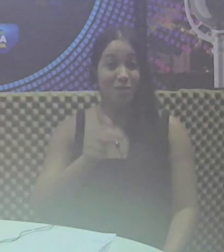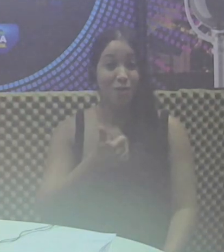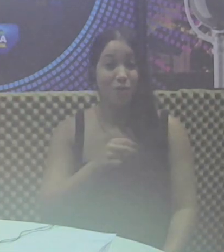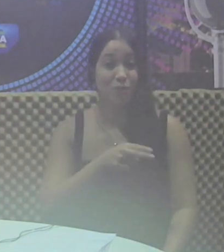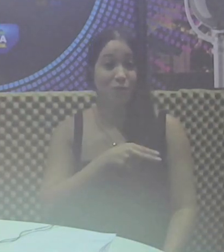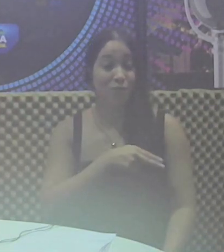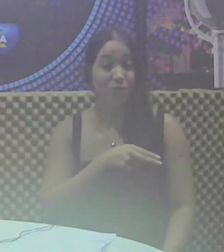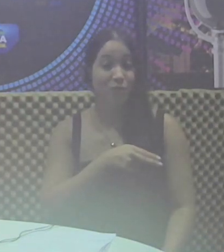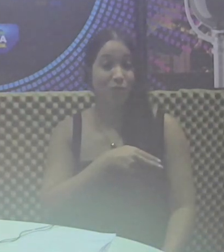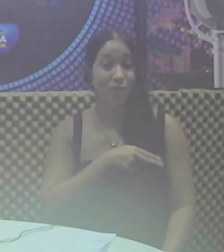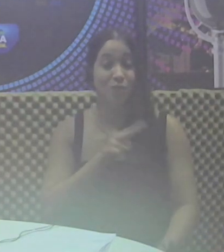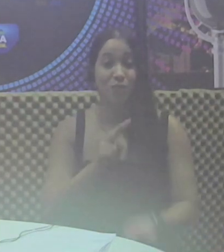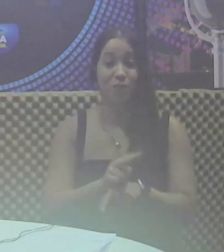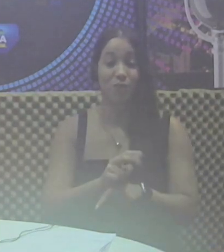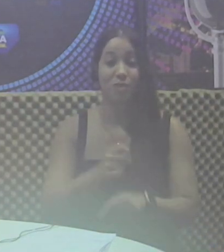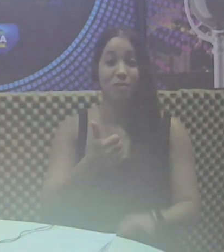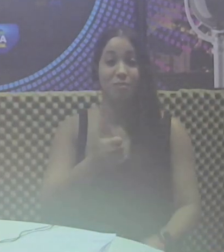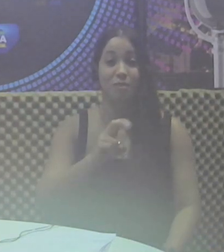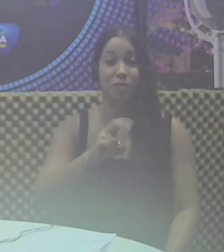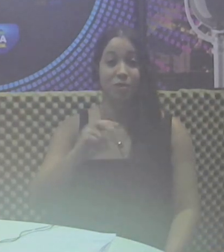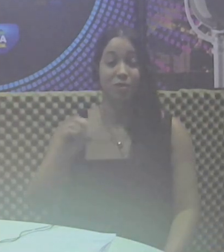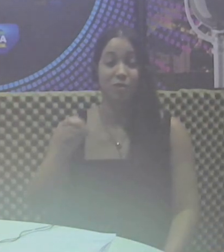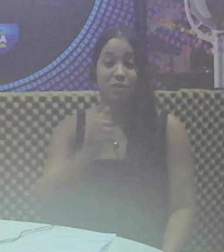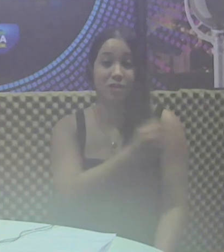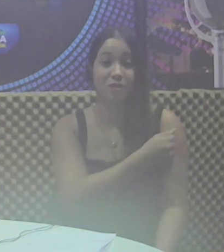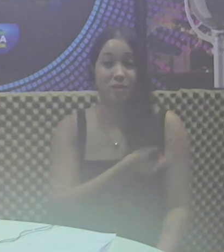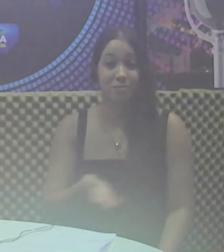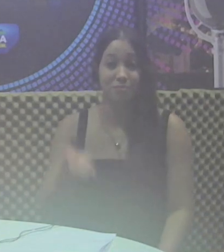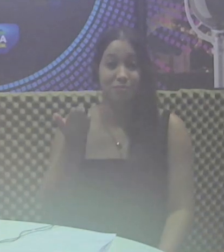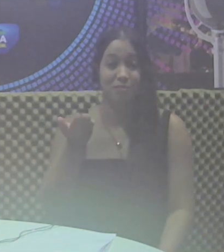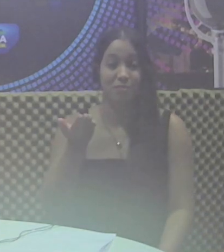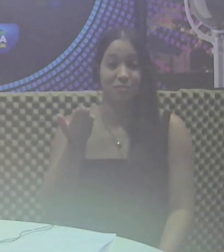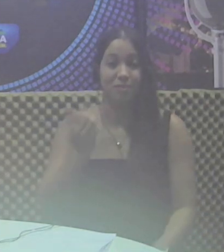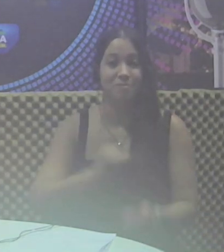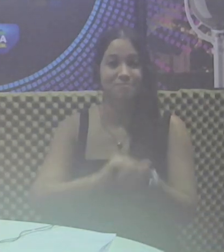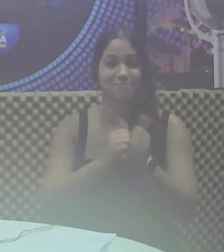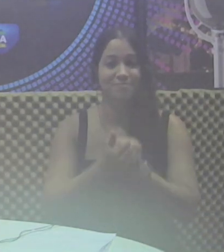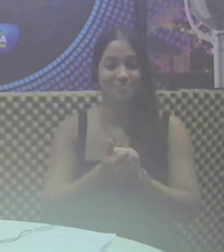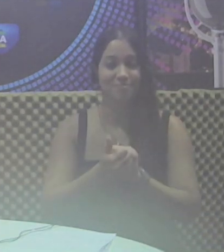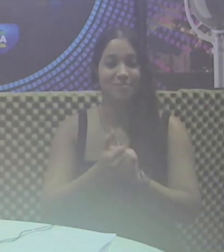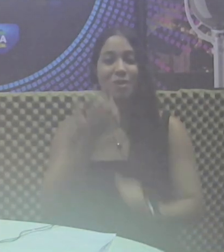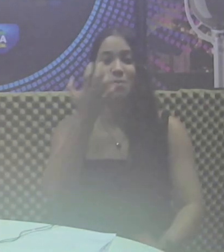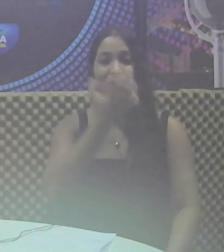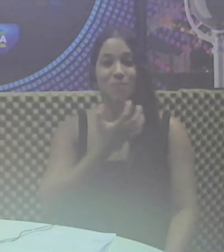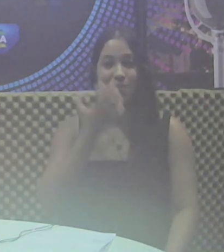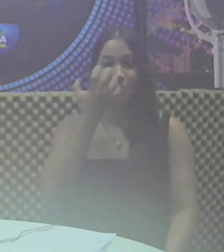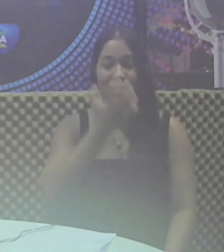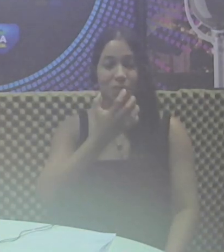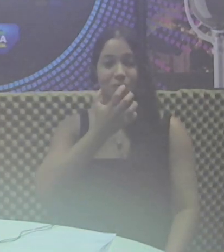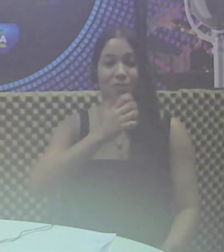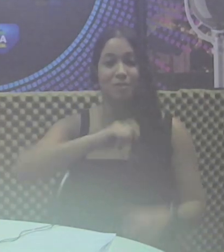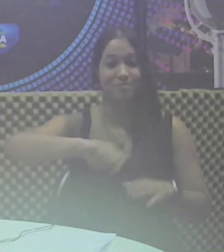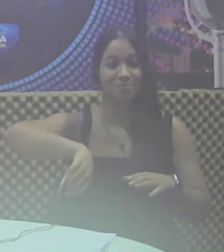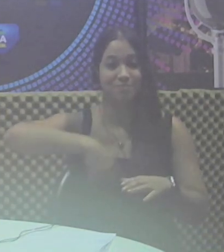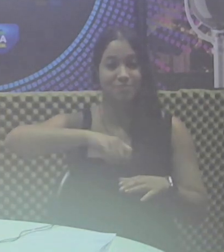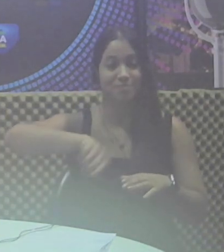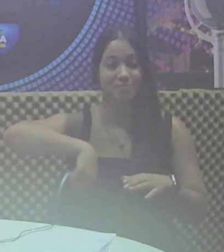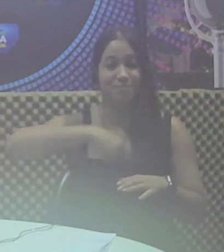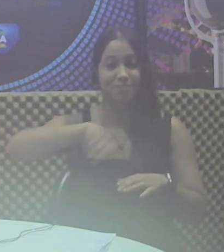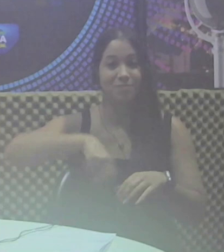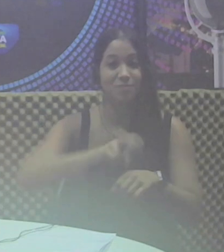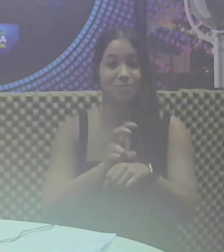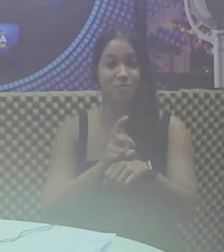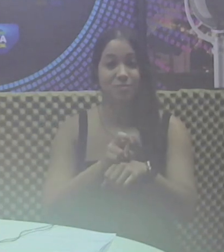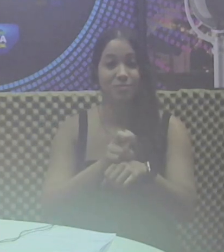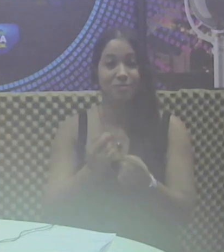unidades do Nike? Que cuidam de mais de 1.500 crianças e adolescentes? Tem esporte, música, oficina de mini-chefe,